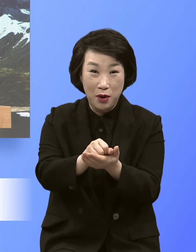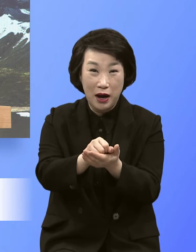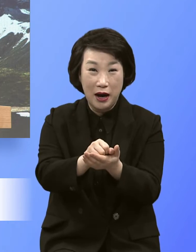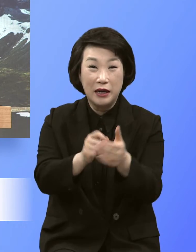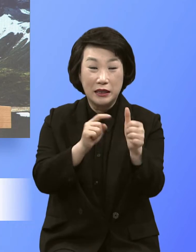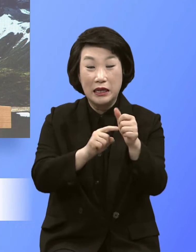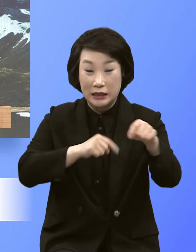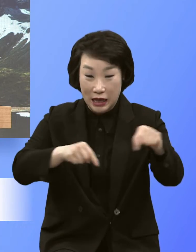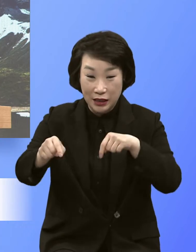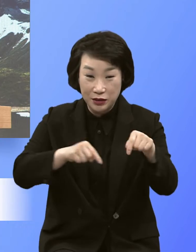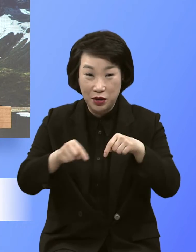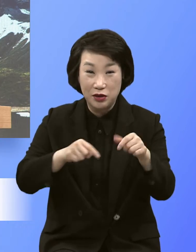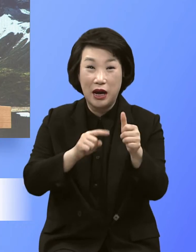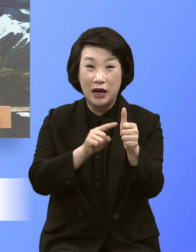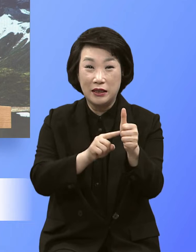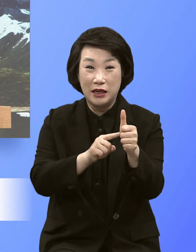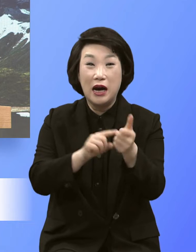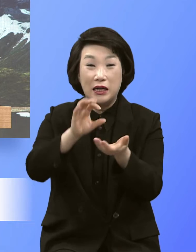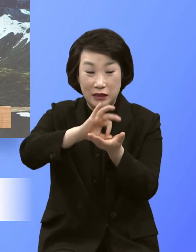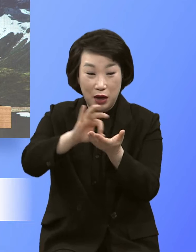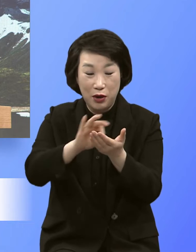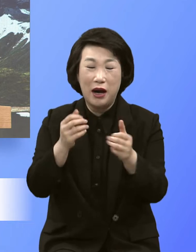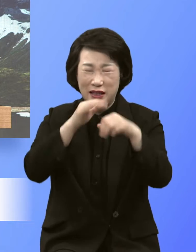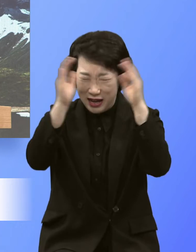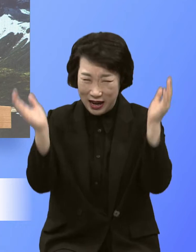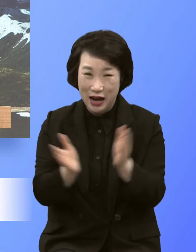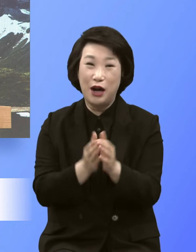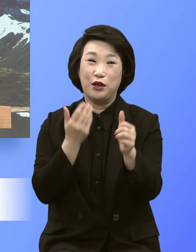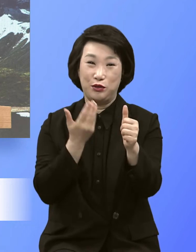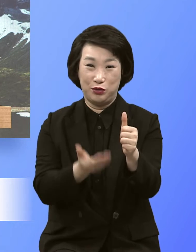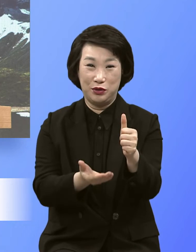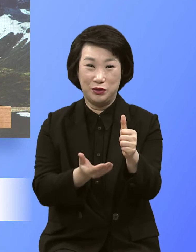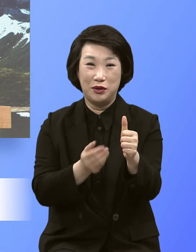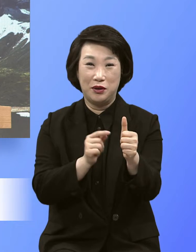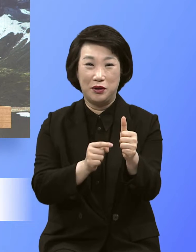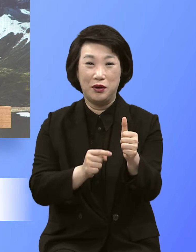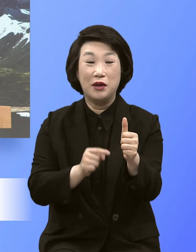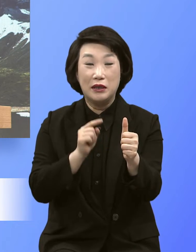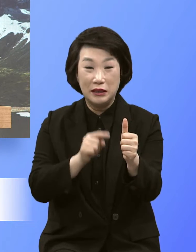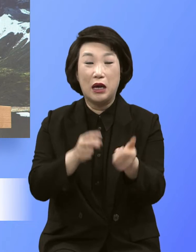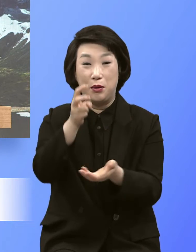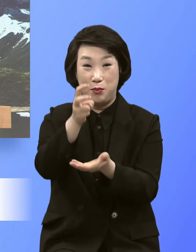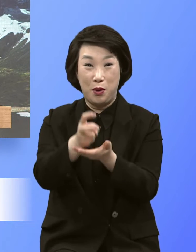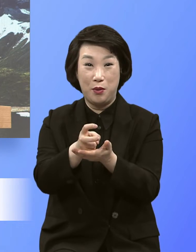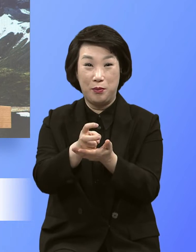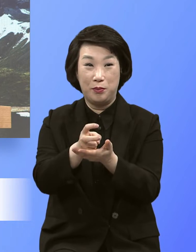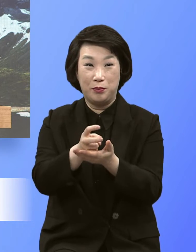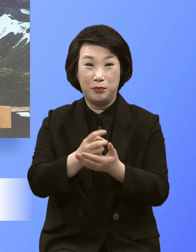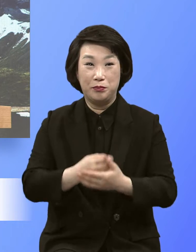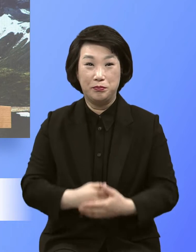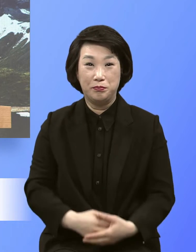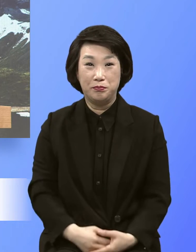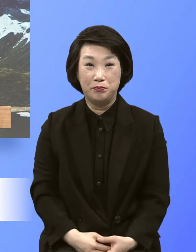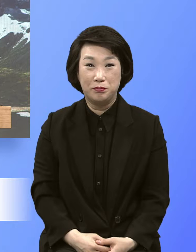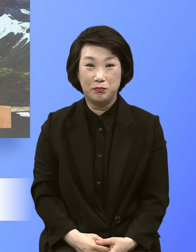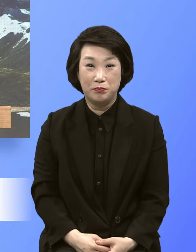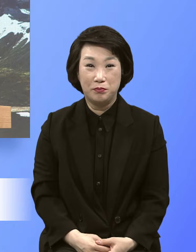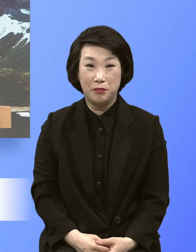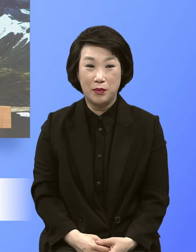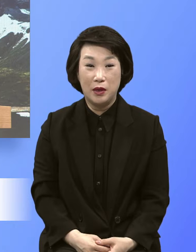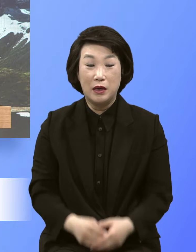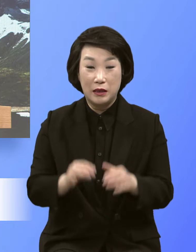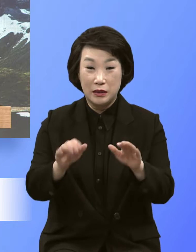정복해라, 다스려라, 사용하라. 이게 질서입니다.